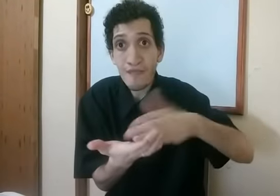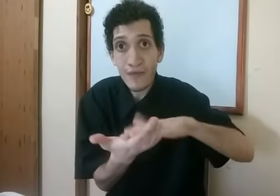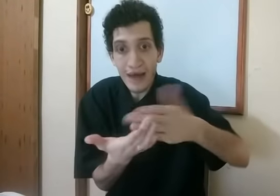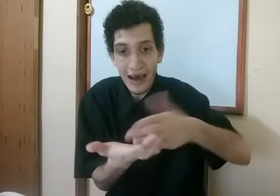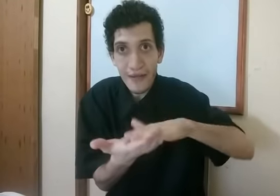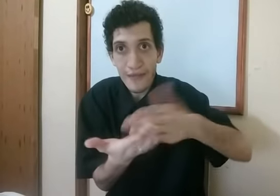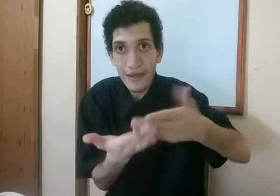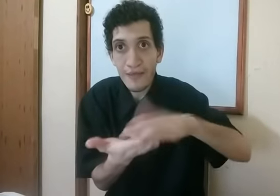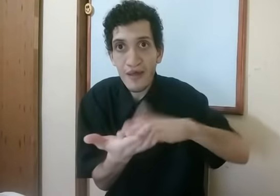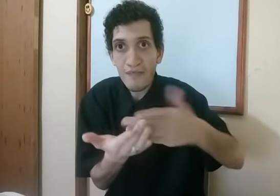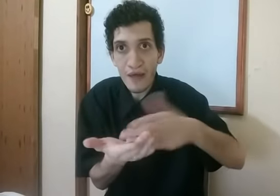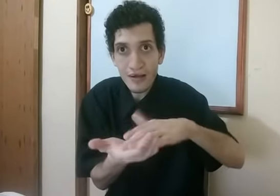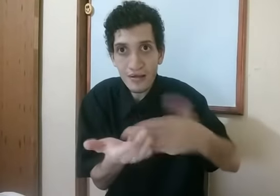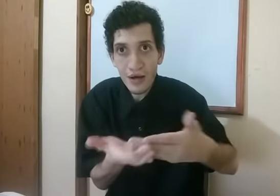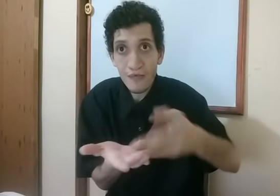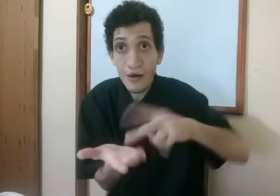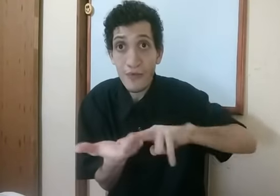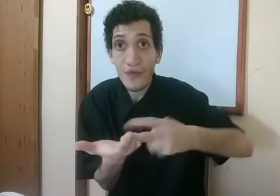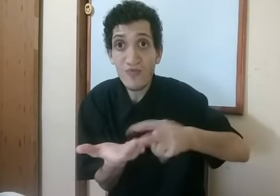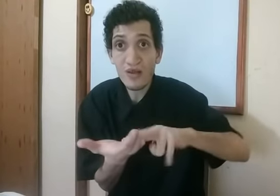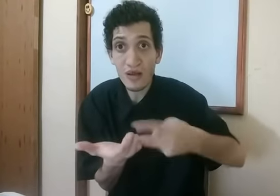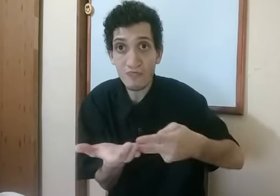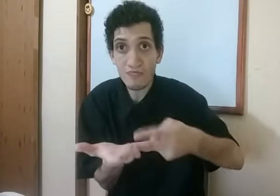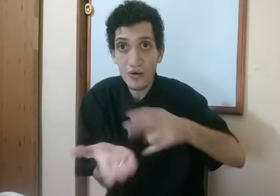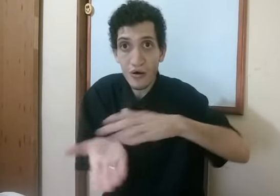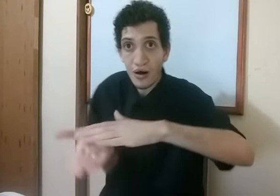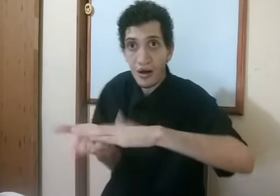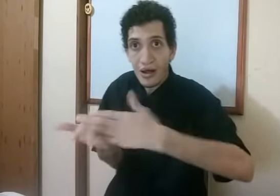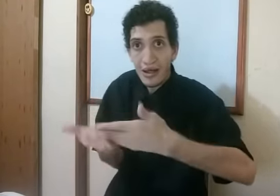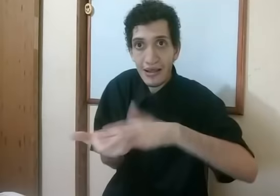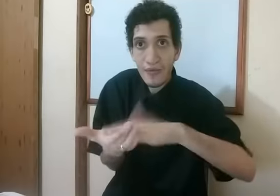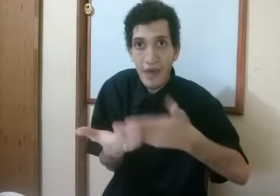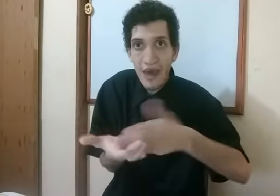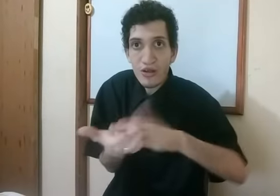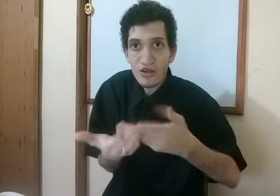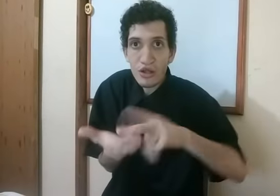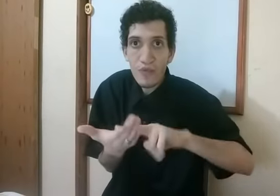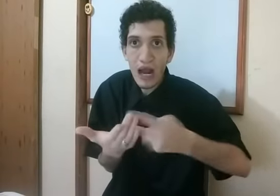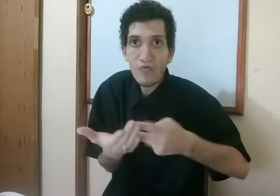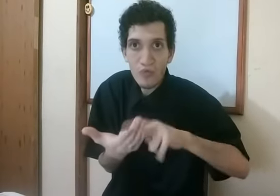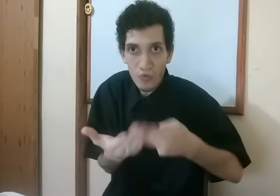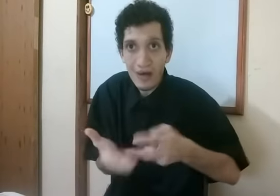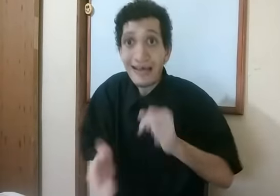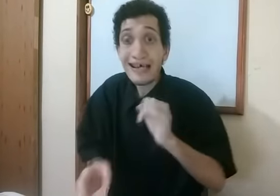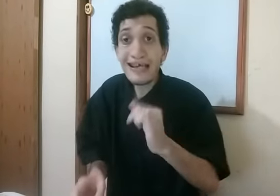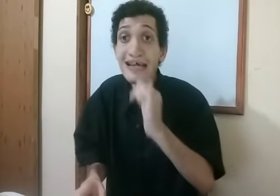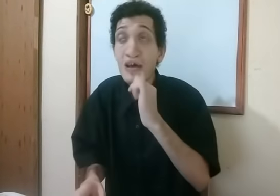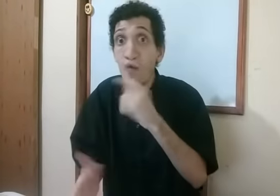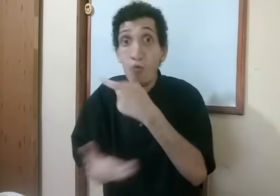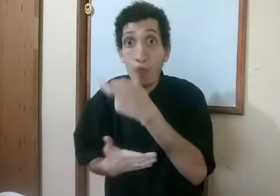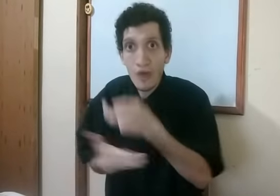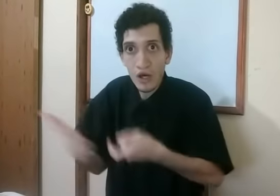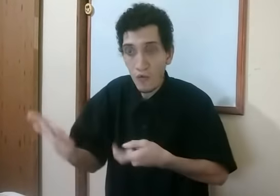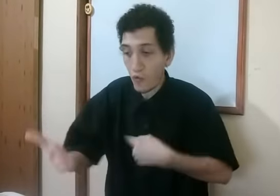interpretar. Interpretação, tradução. Ó. Intérprete. Tradutor. Se exemplo um texto, eu